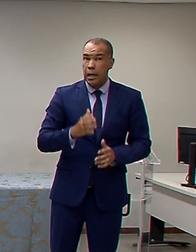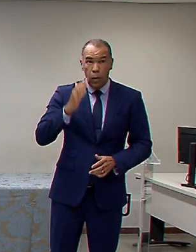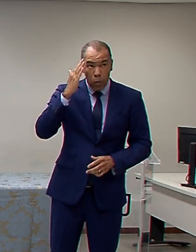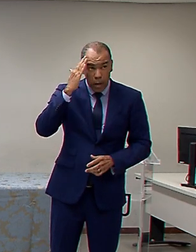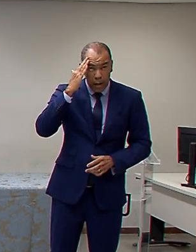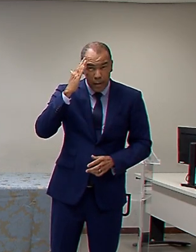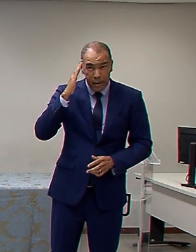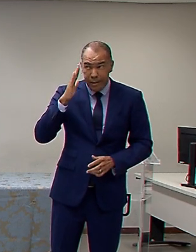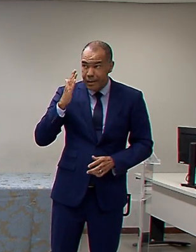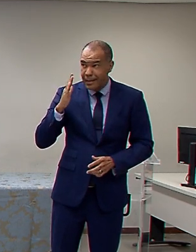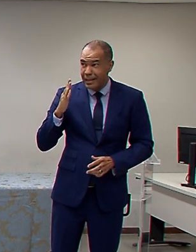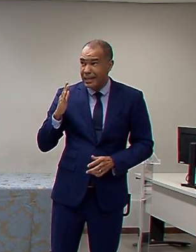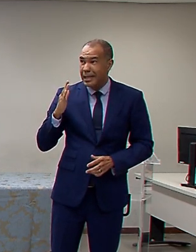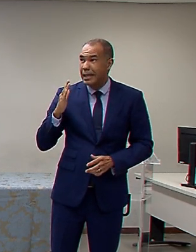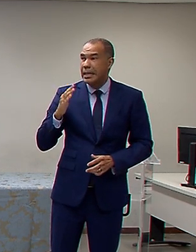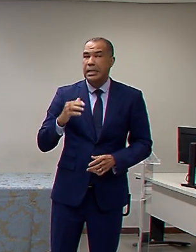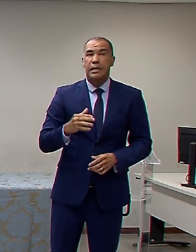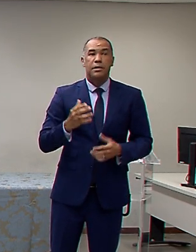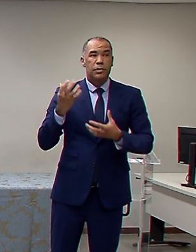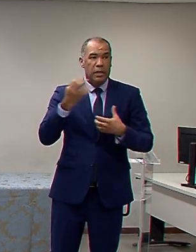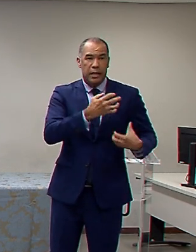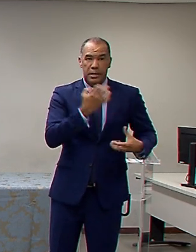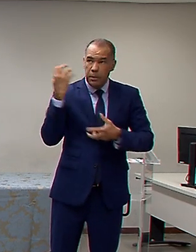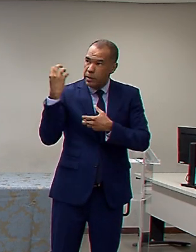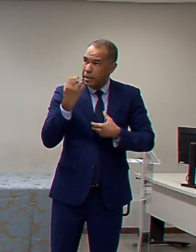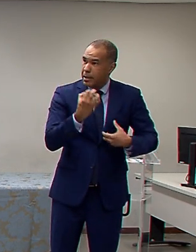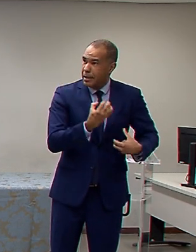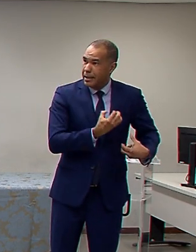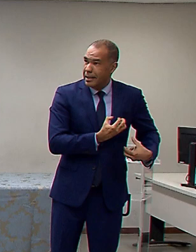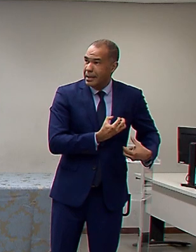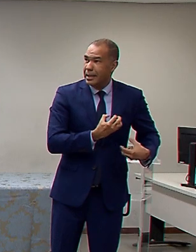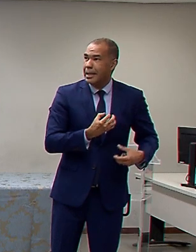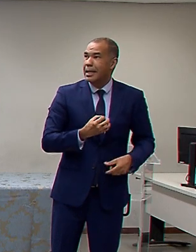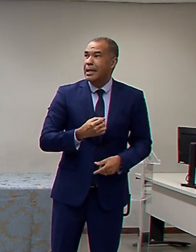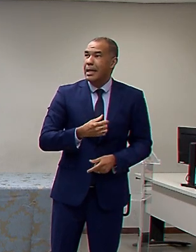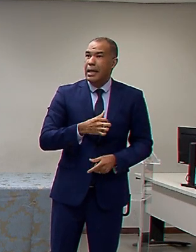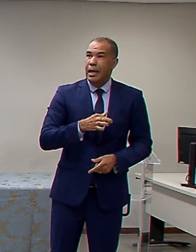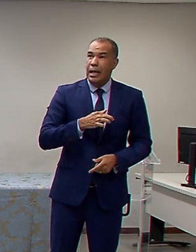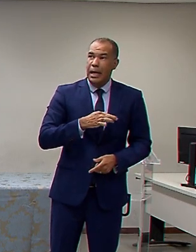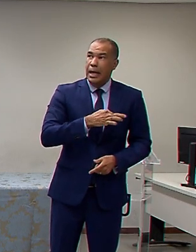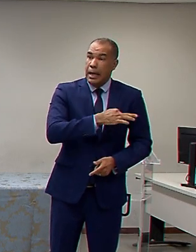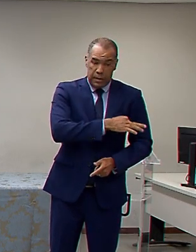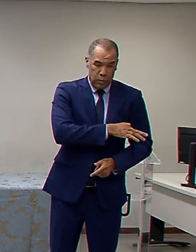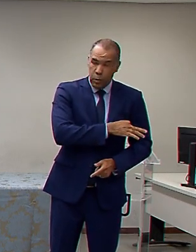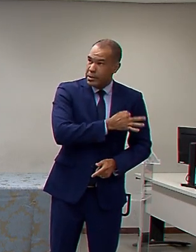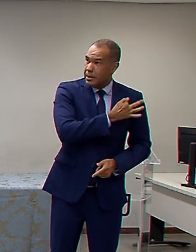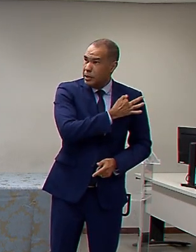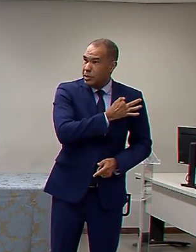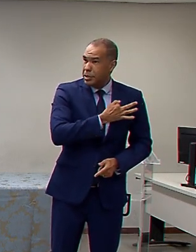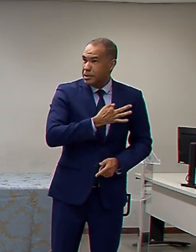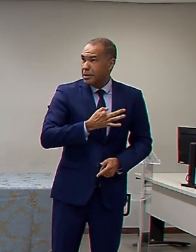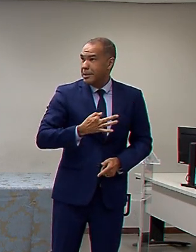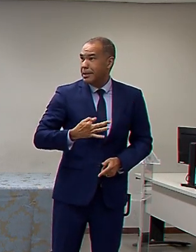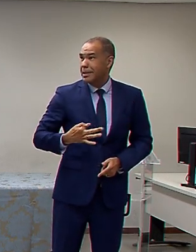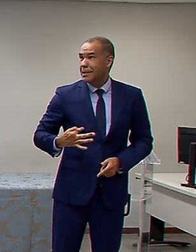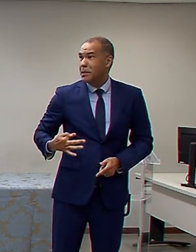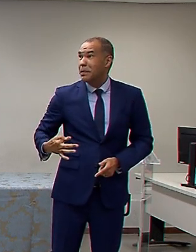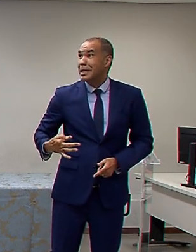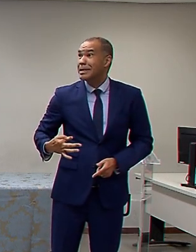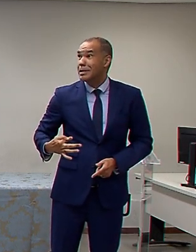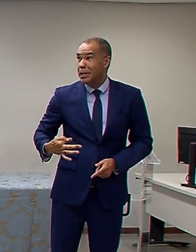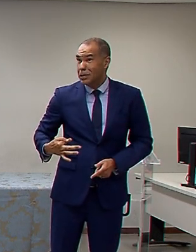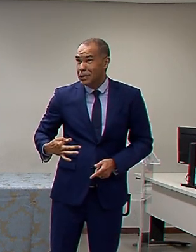a honra de receber nossa ministra,